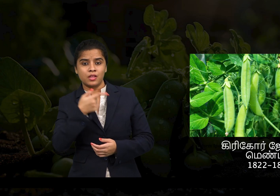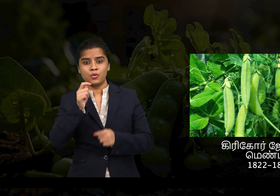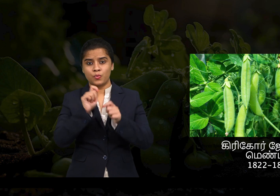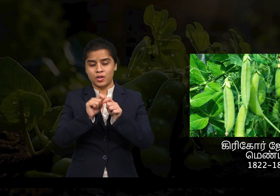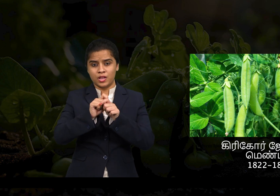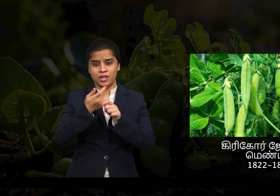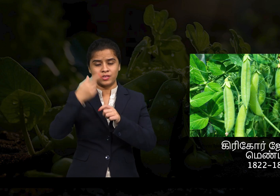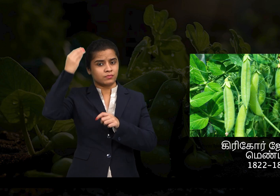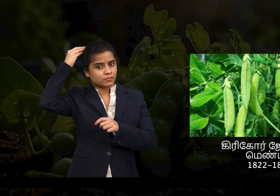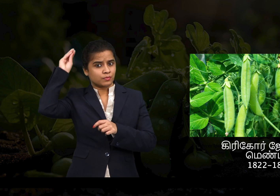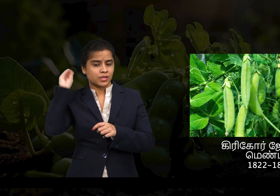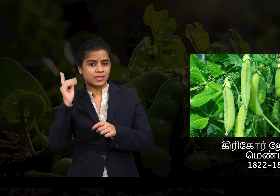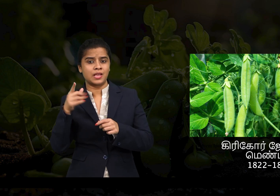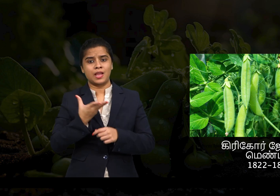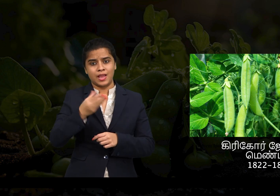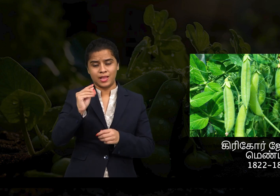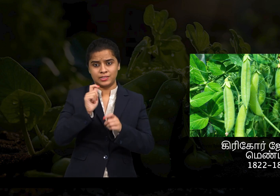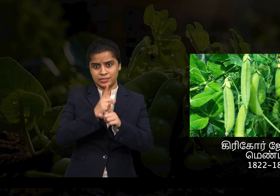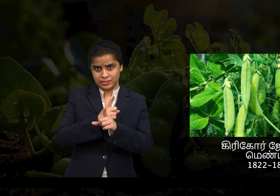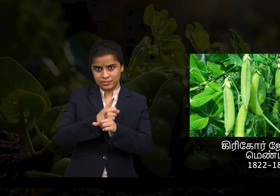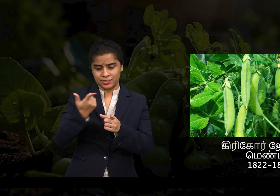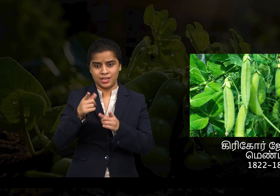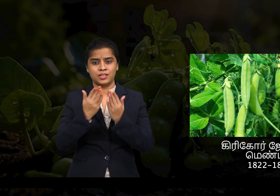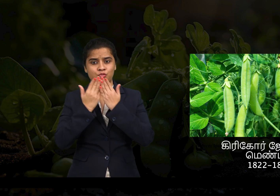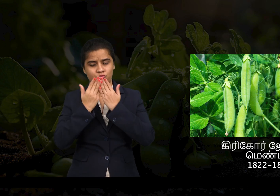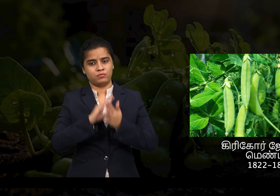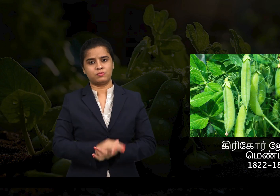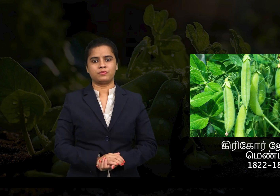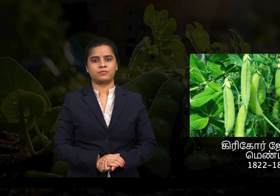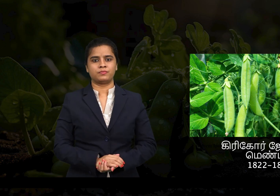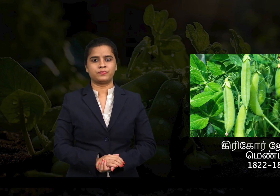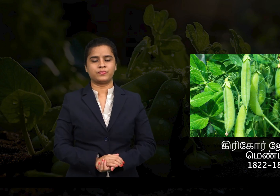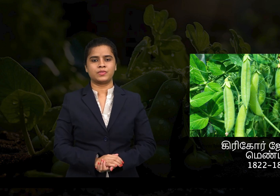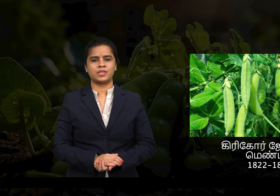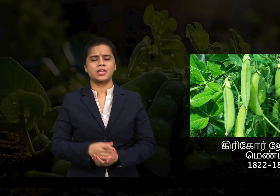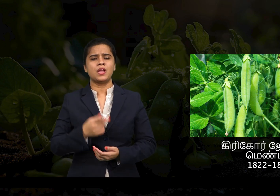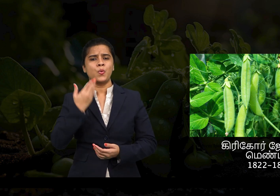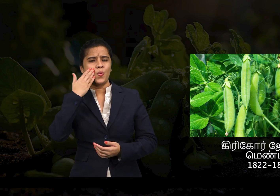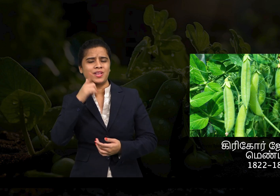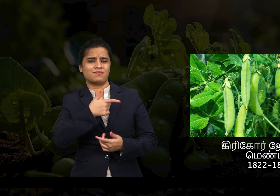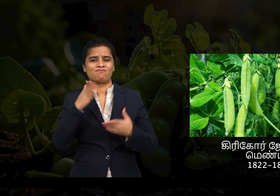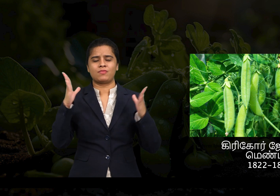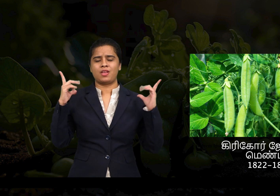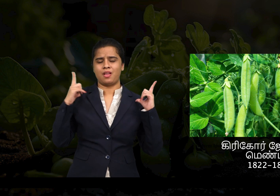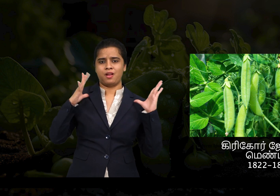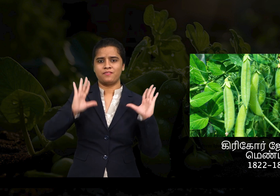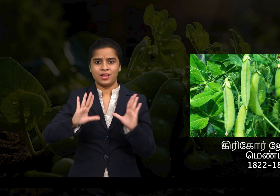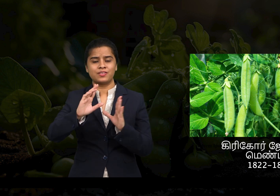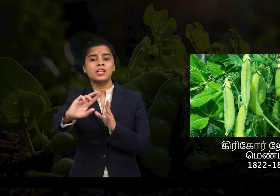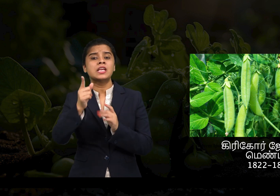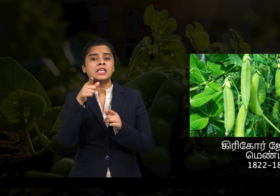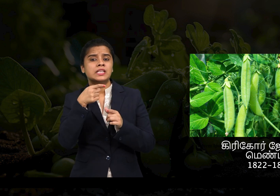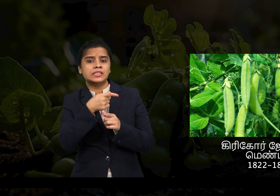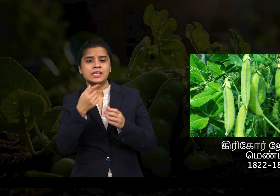உயர்நிலை பள்ளியில் பாதிரியராகவும் ஆசிரியராகவும் பணியாற்றினார். ஓய்வு நேரத்தில் அவர் தோட்ட